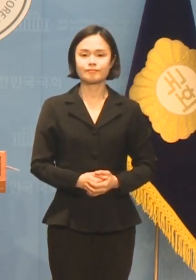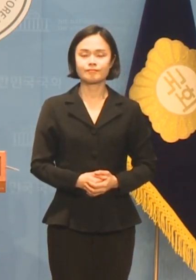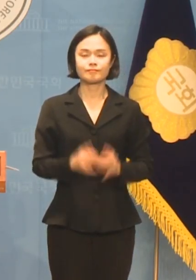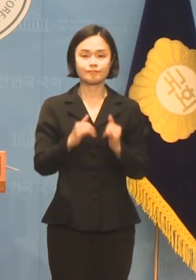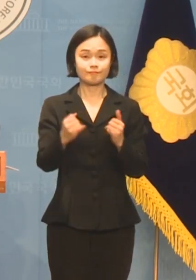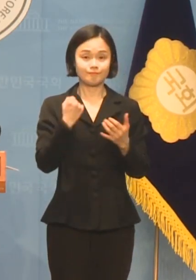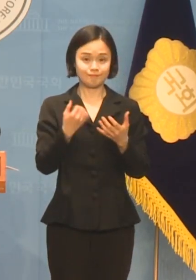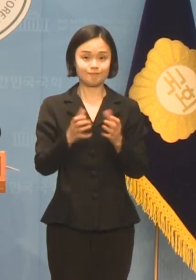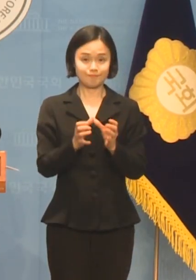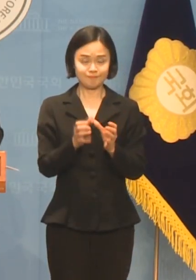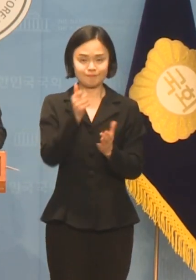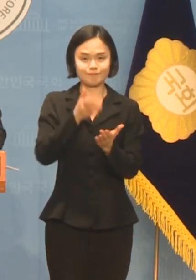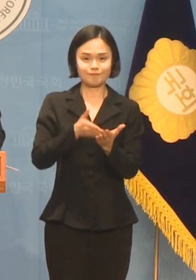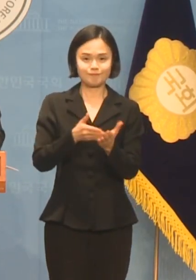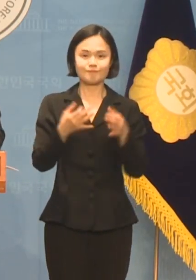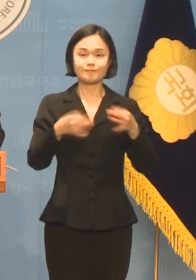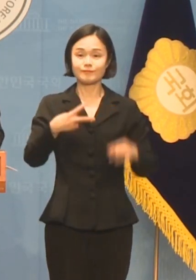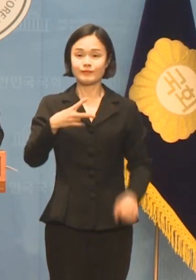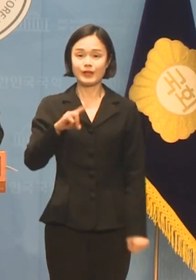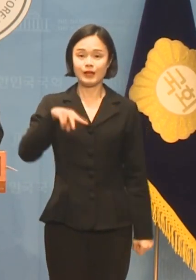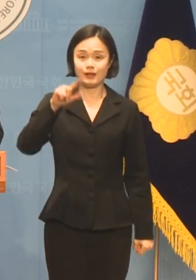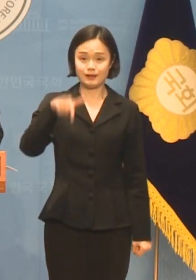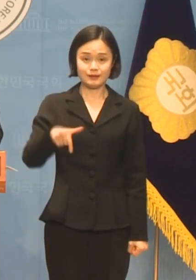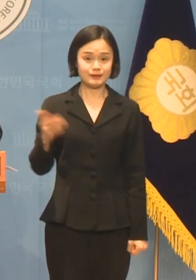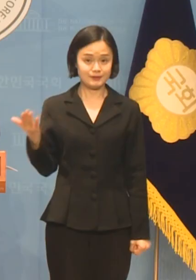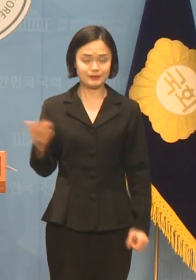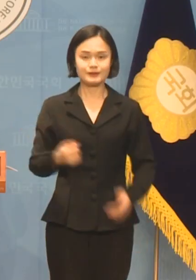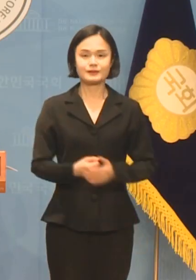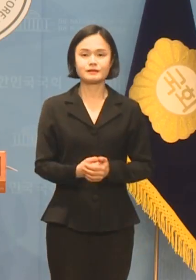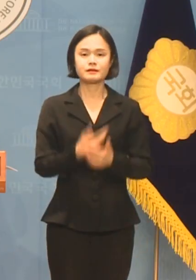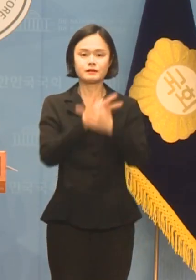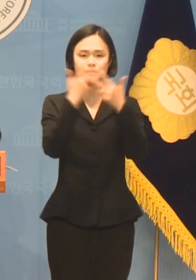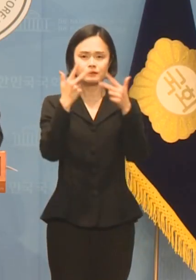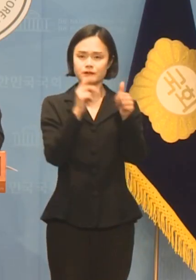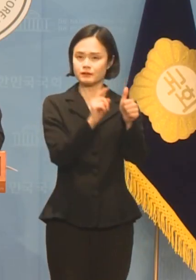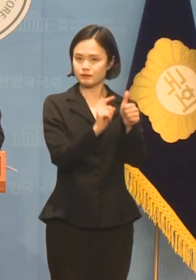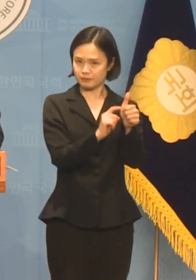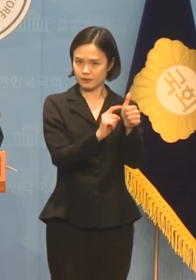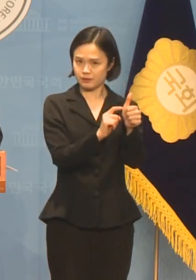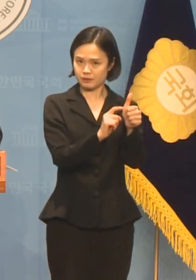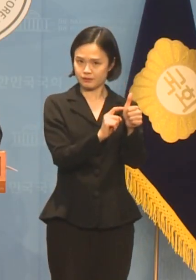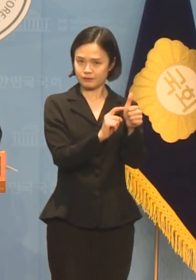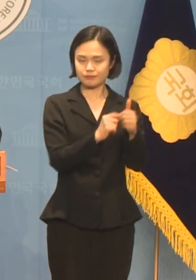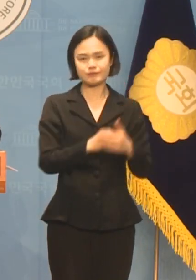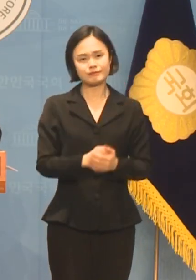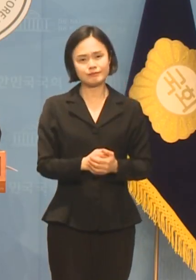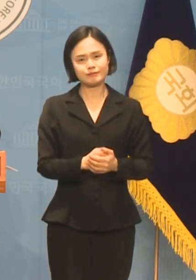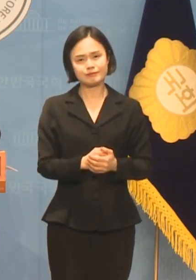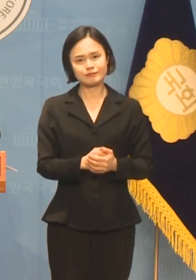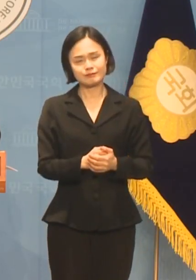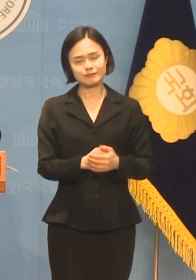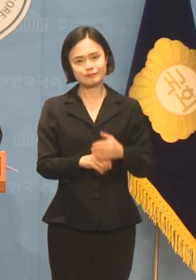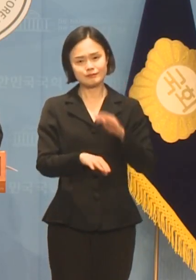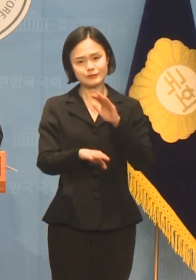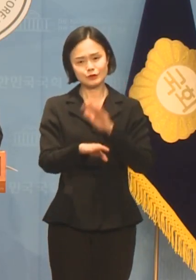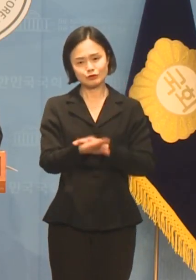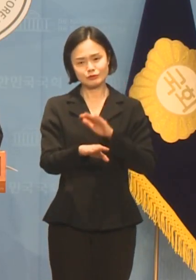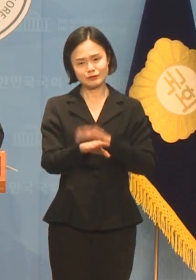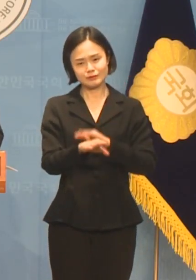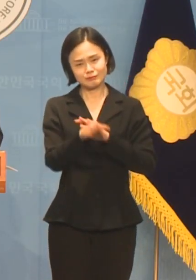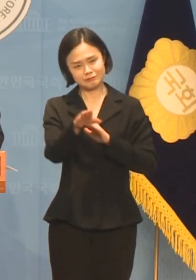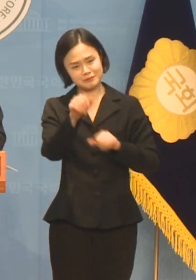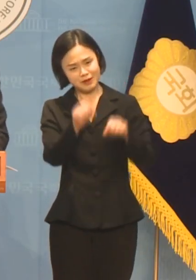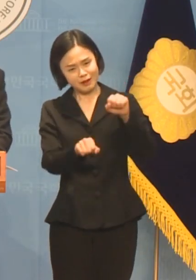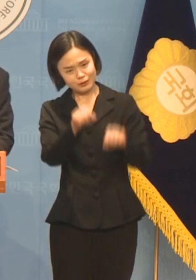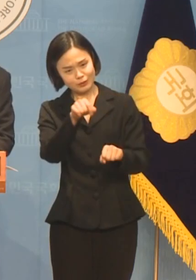국민의힘 김대식 원내 수석 대변인입니다. 이재명 대표의 우측 깜빡이 혹시나 했지만